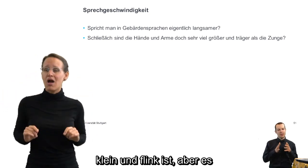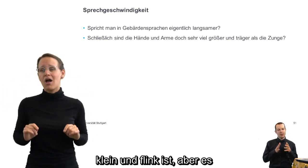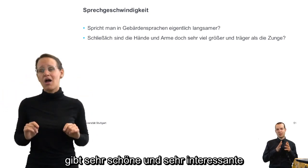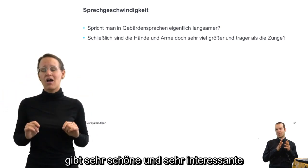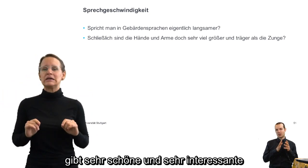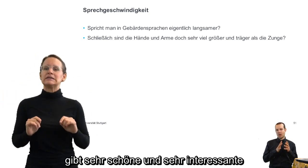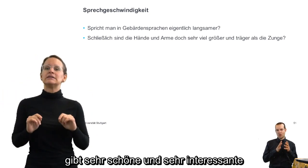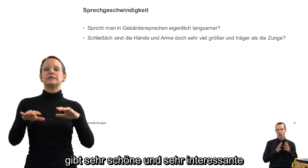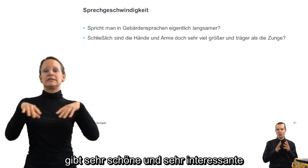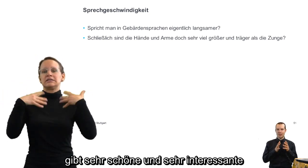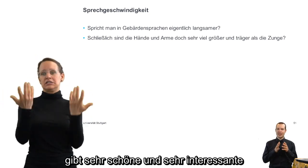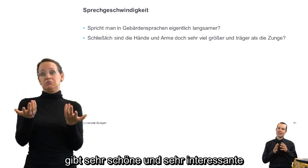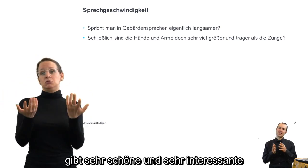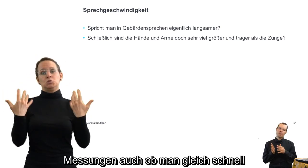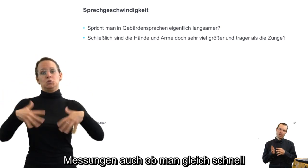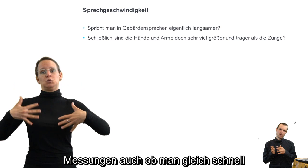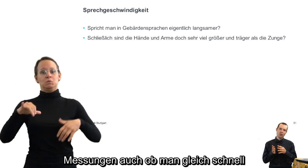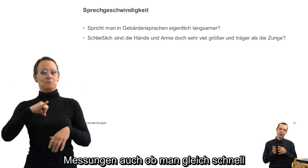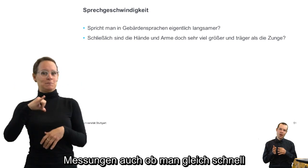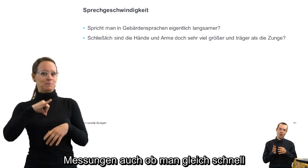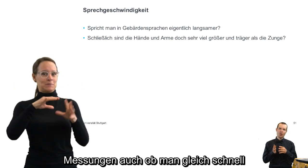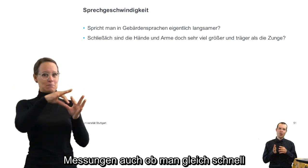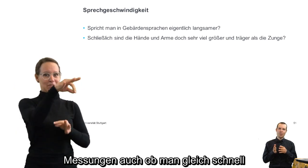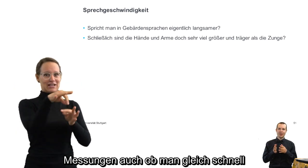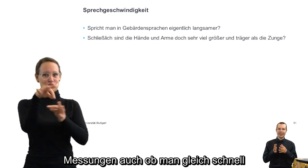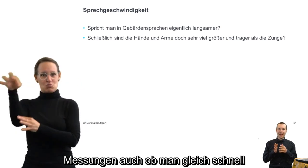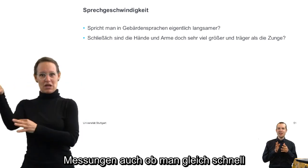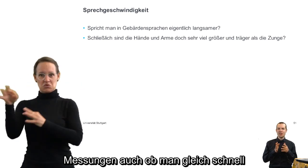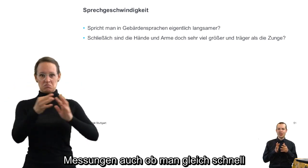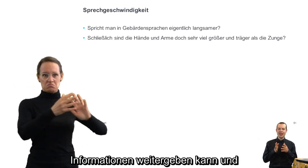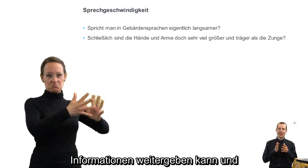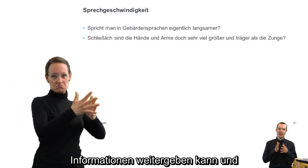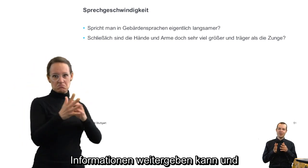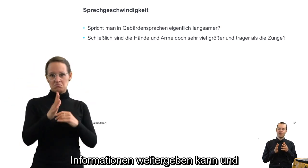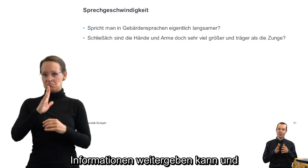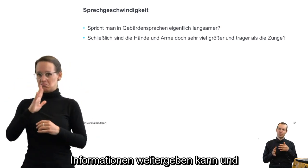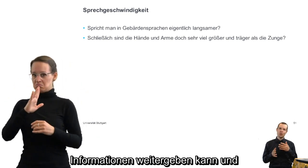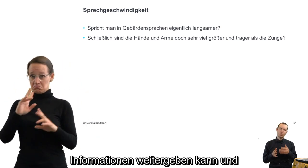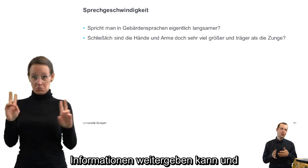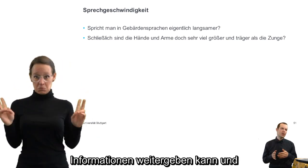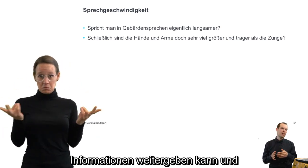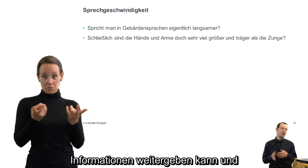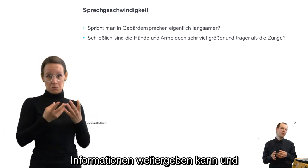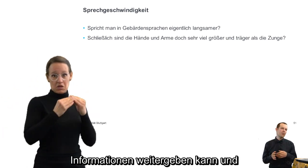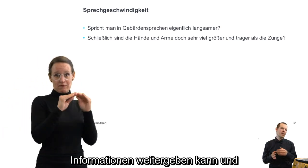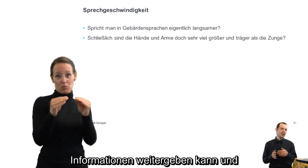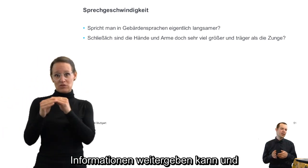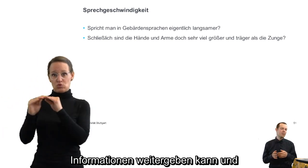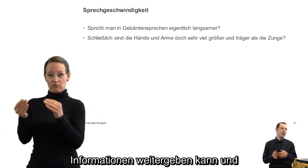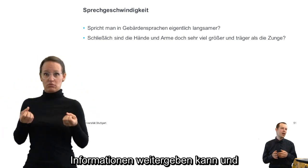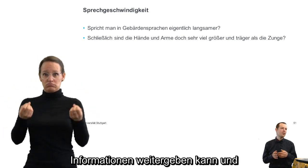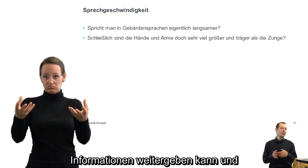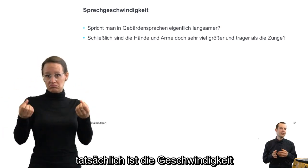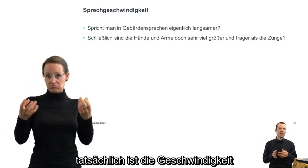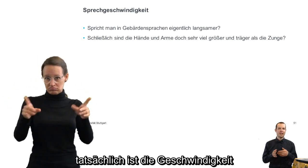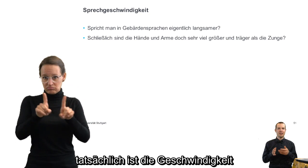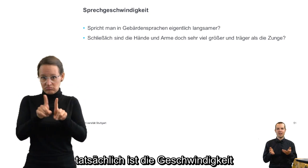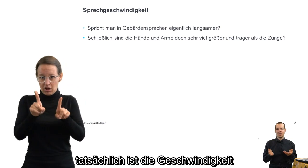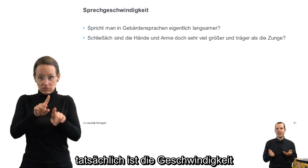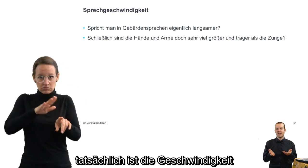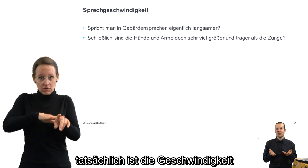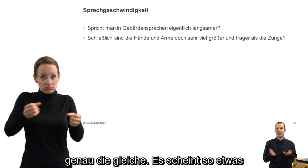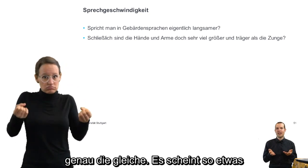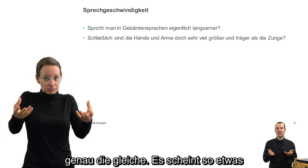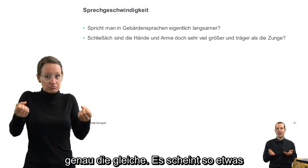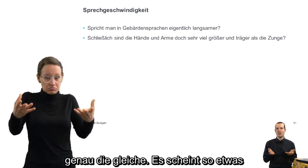Aber es gibt da sehr schöne und sehr interessante Messungen auch, ob man gleich schnell Informationen weitergeben kann. Und tatsächlich